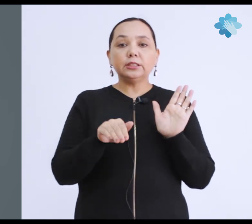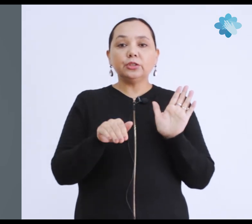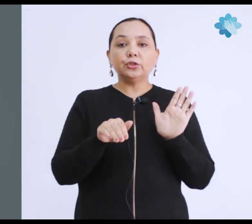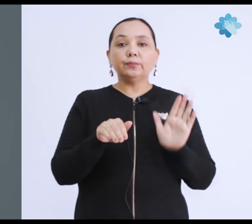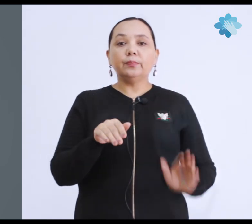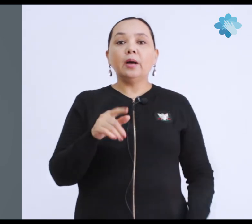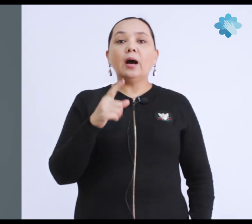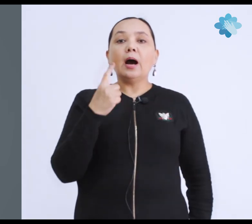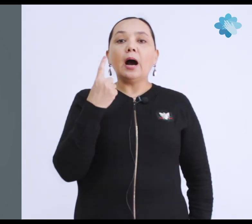9000,